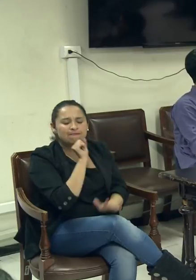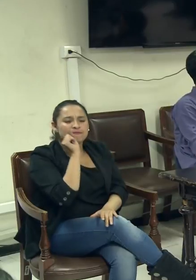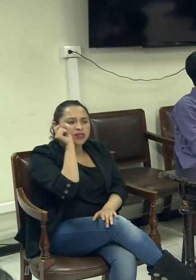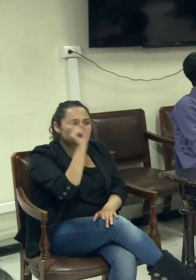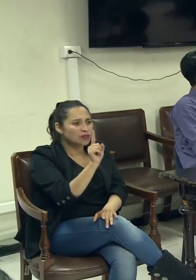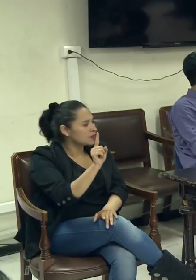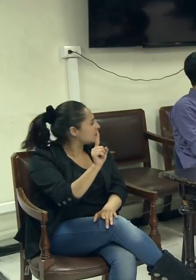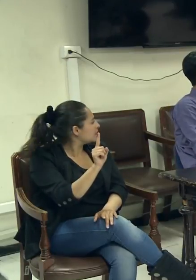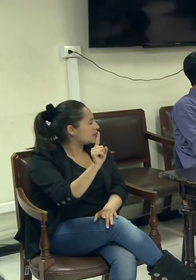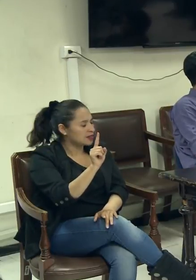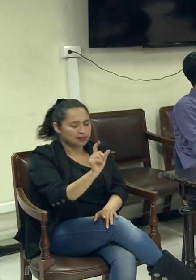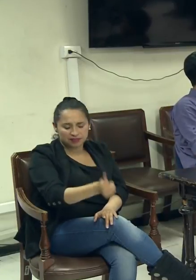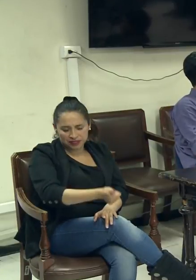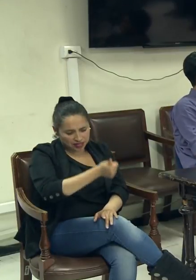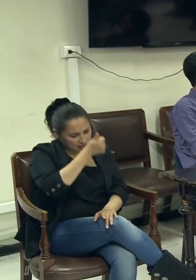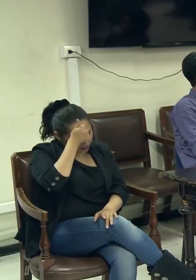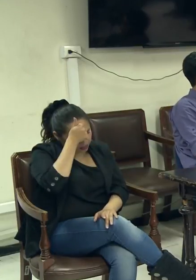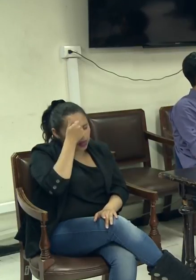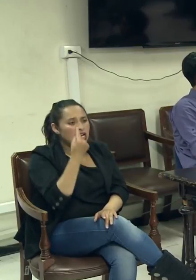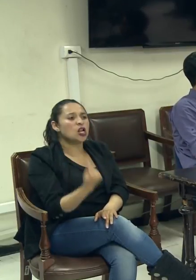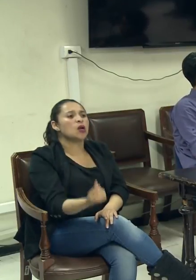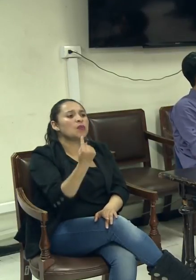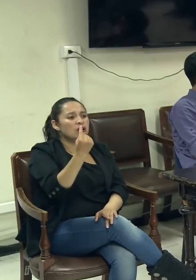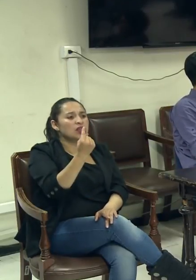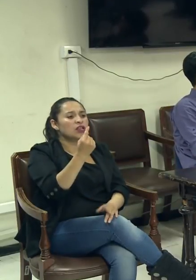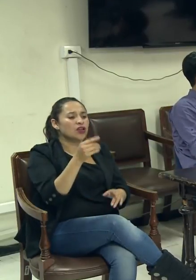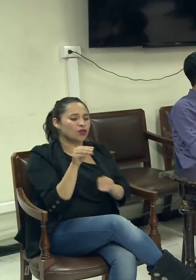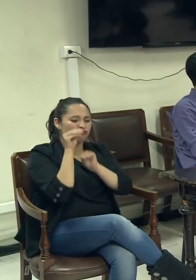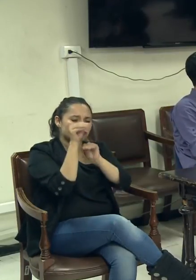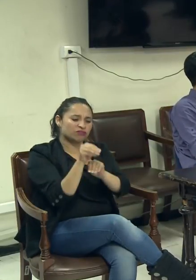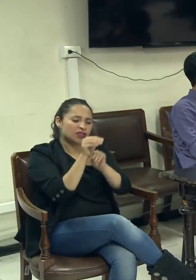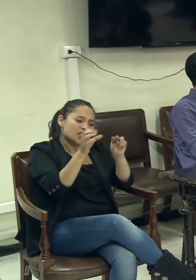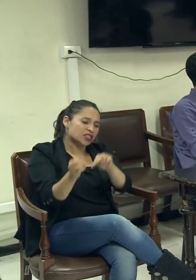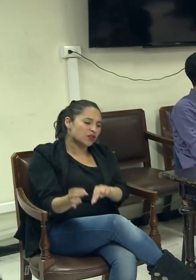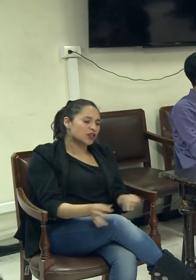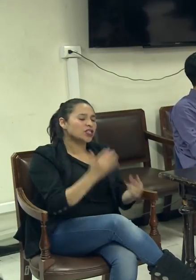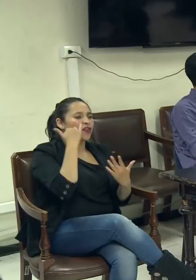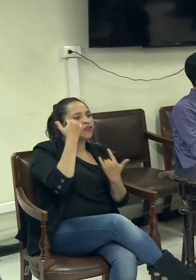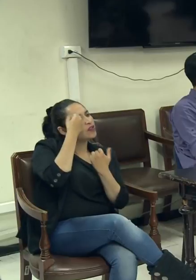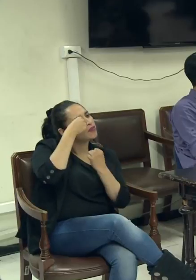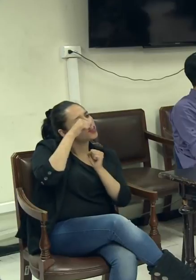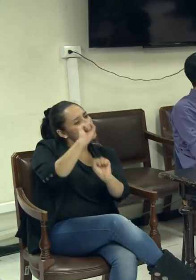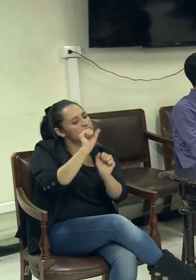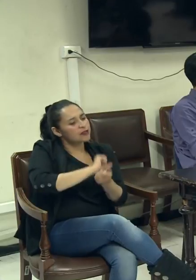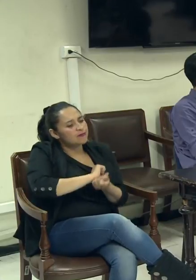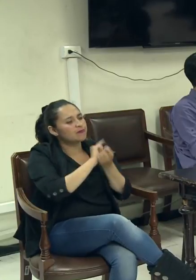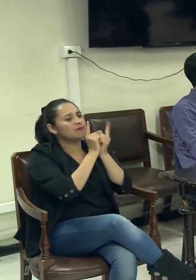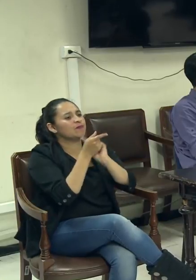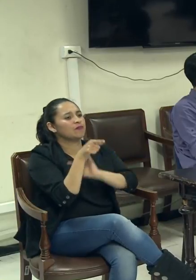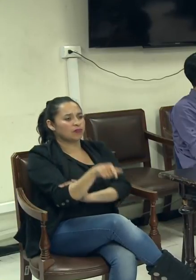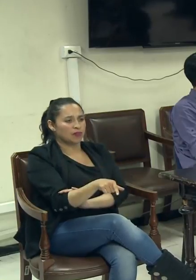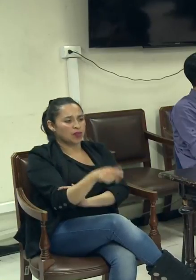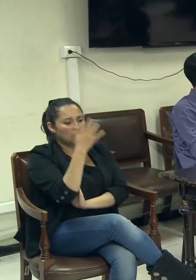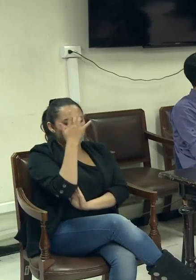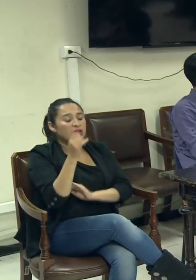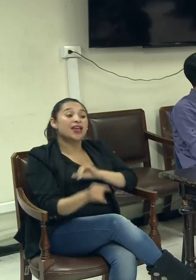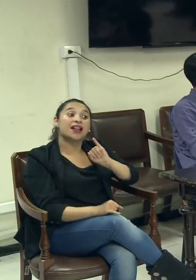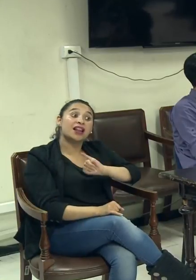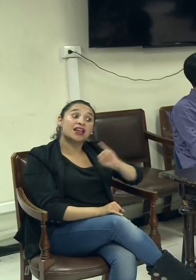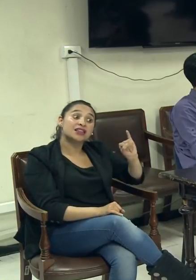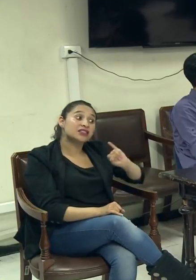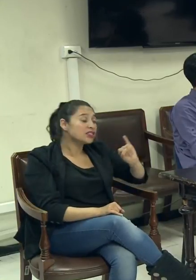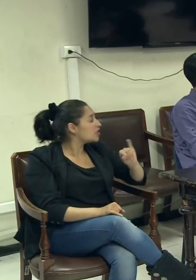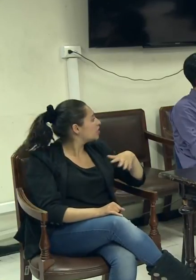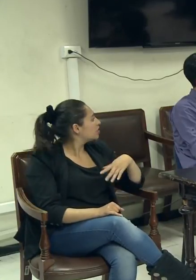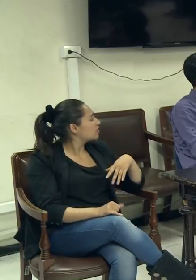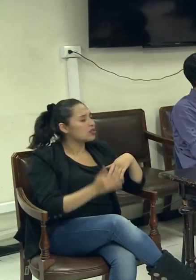político de esta educación feminista transformada ¿Y por qué la izquierda? ¿Por